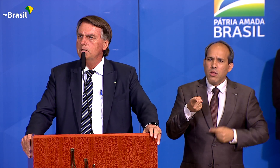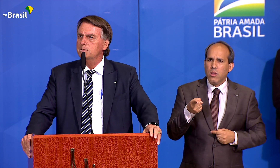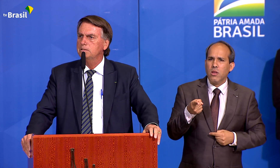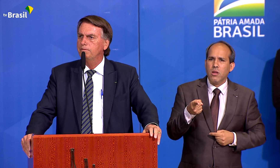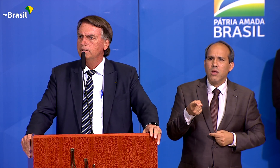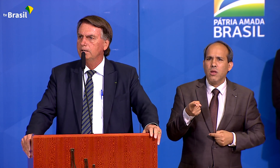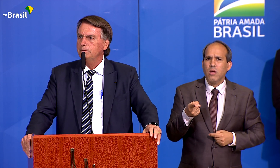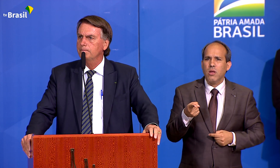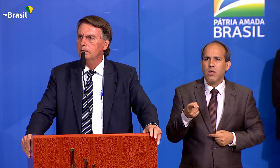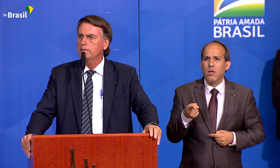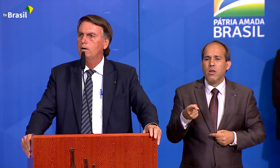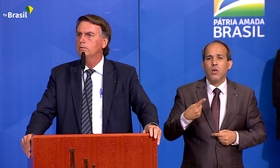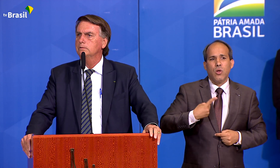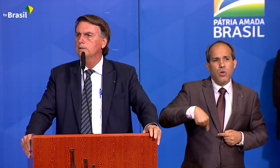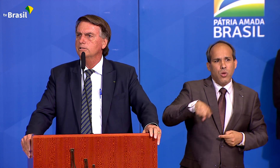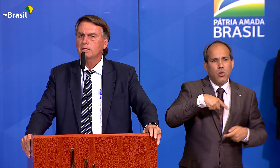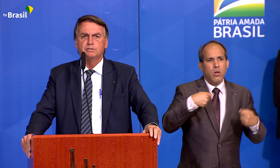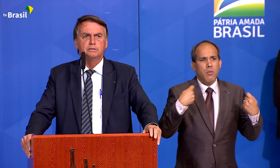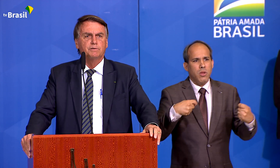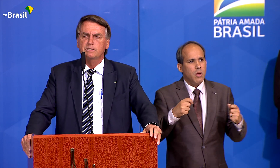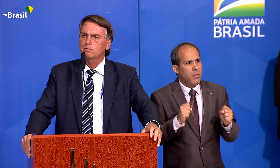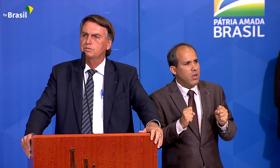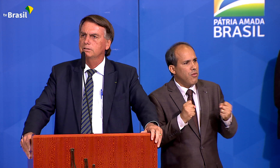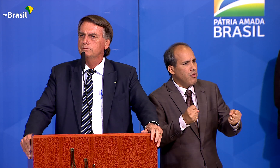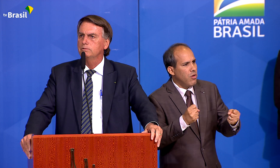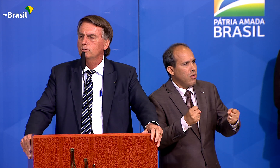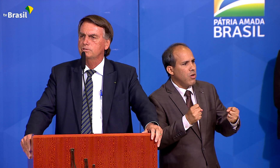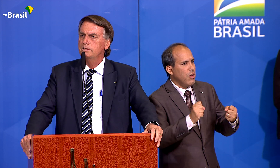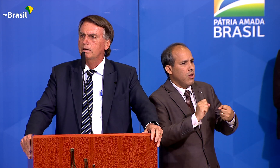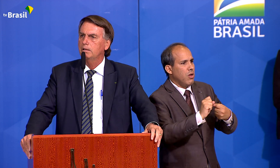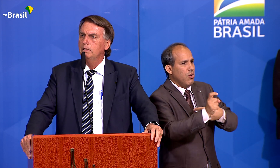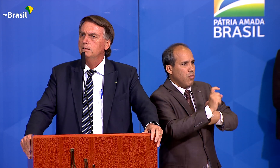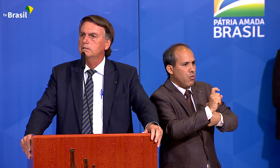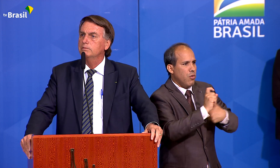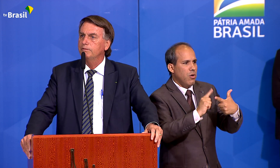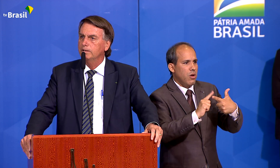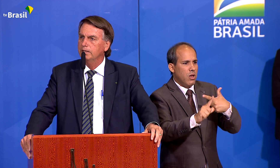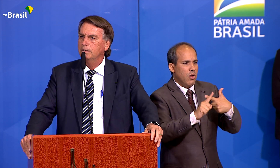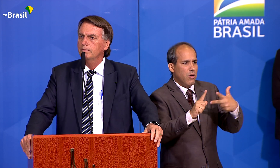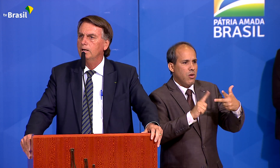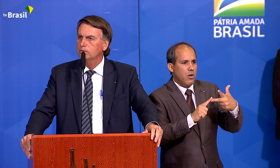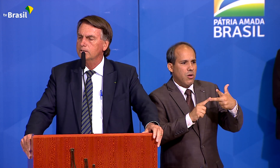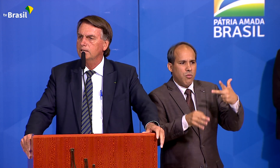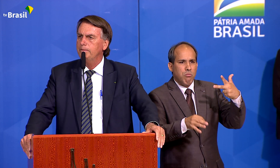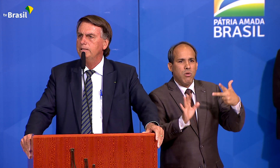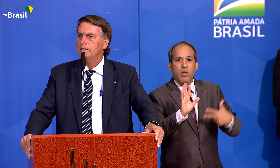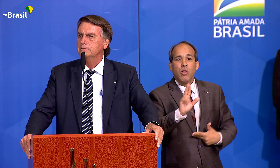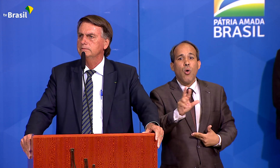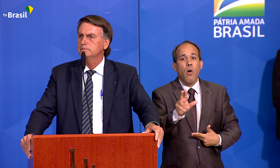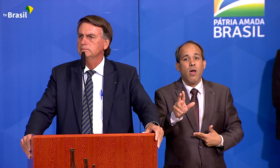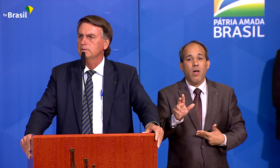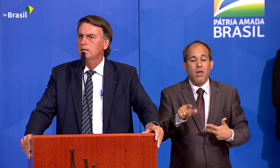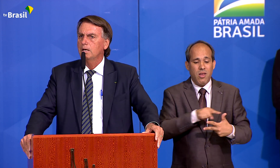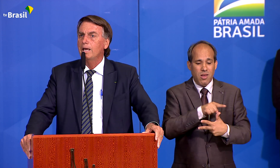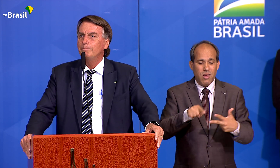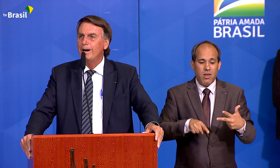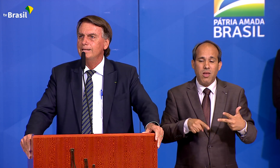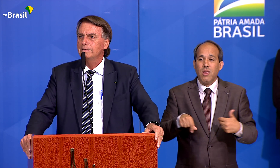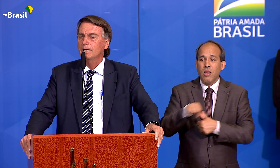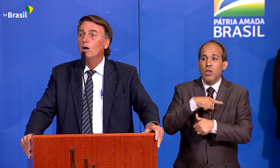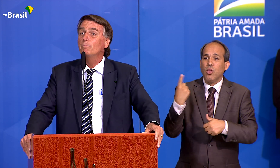e nós temos que defender não é legislativo executivo ou judiciário tem um defender a nossa liberdade